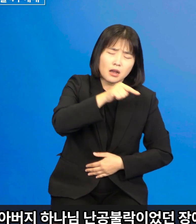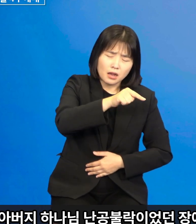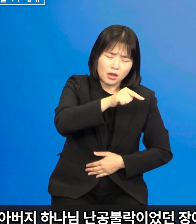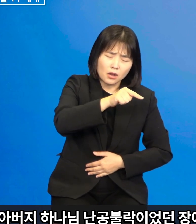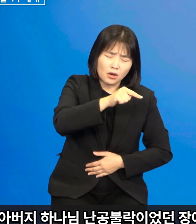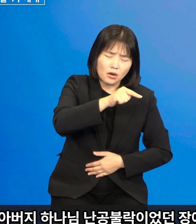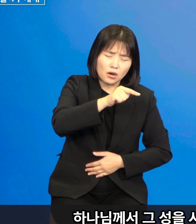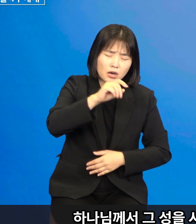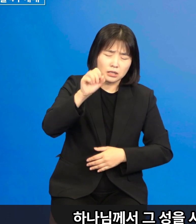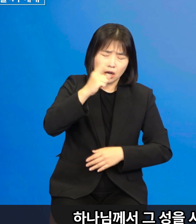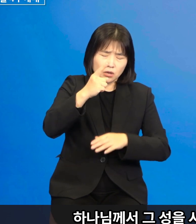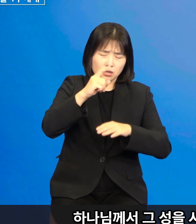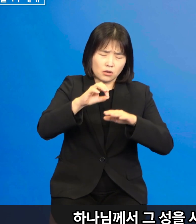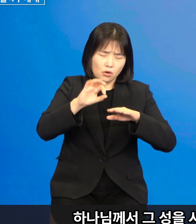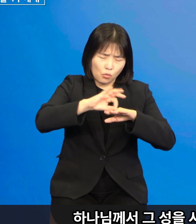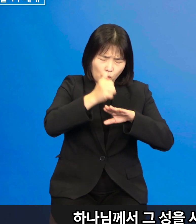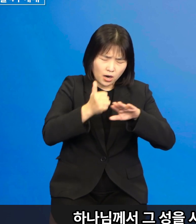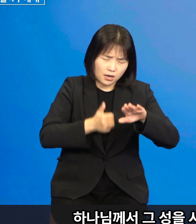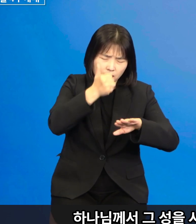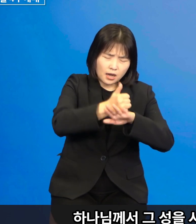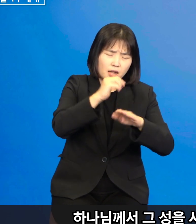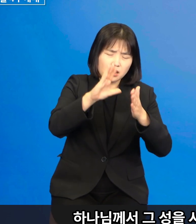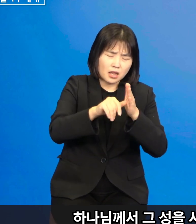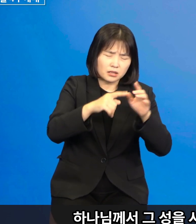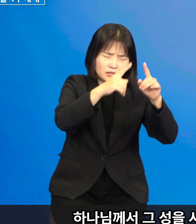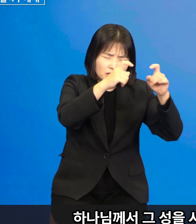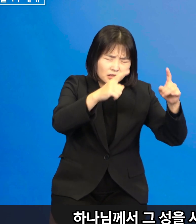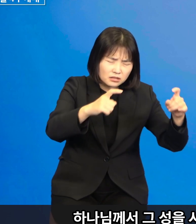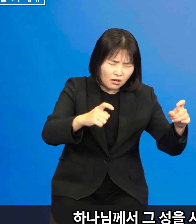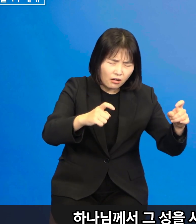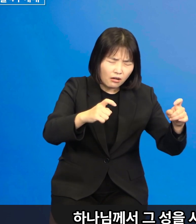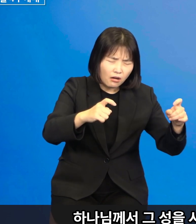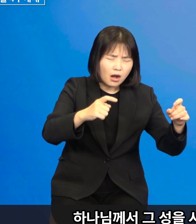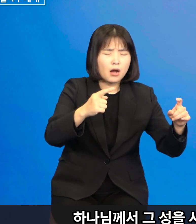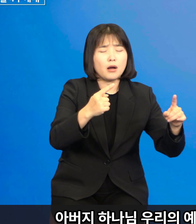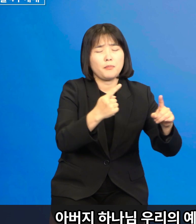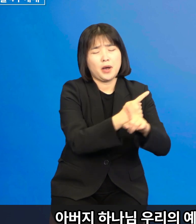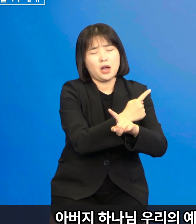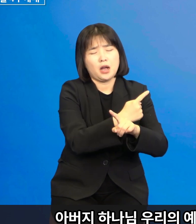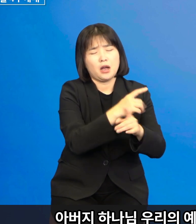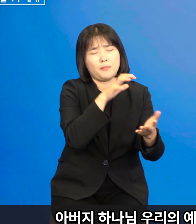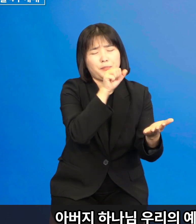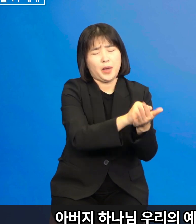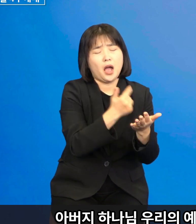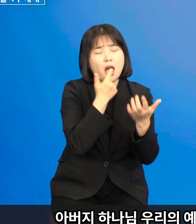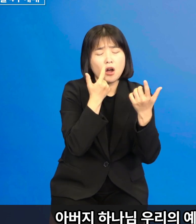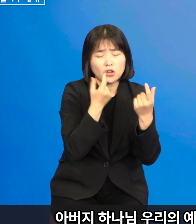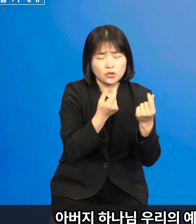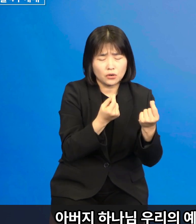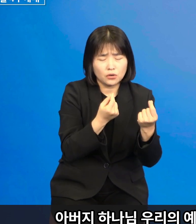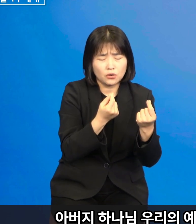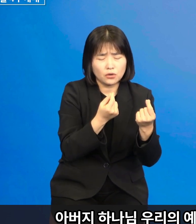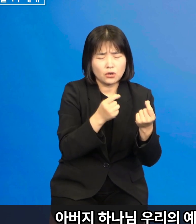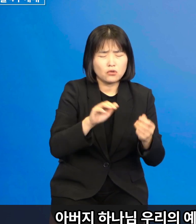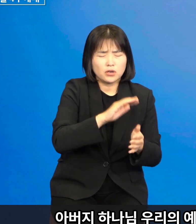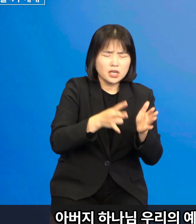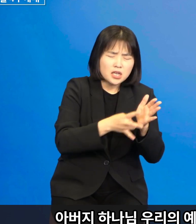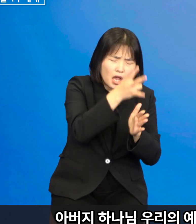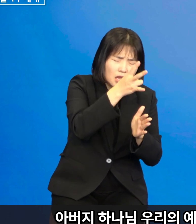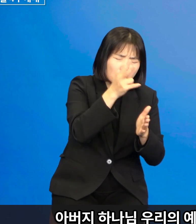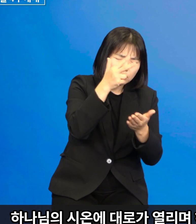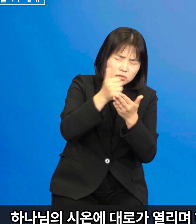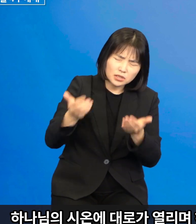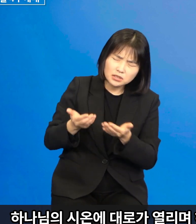왕이 되었을 때에 하나님께서 그 성을 시온산으로 바꿔주신 것처럼 아버지 하나님, 우리의 예루살렘을 주께